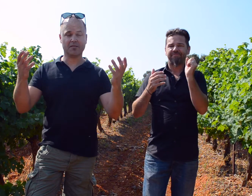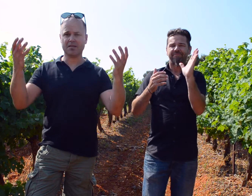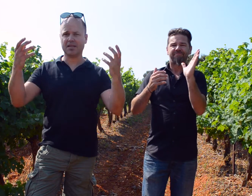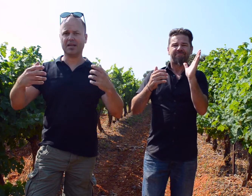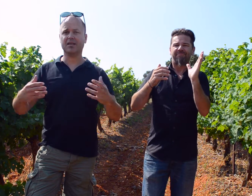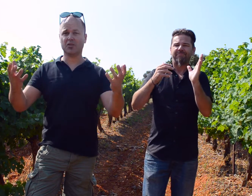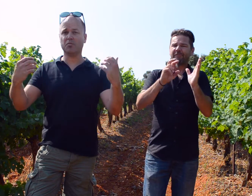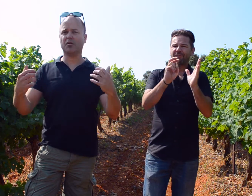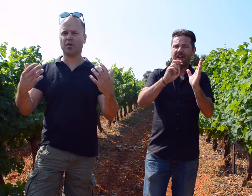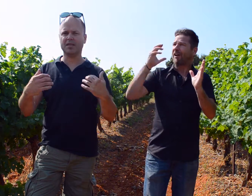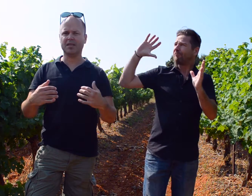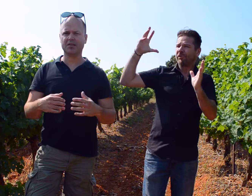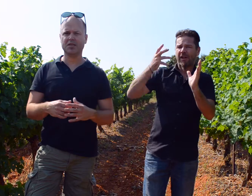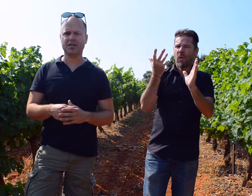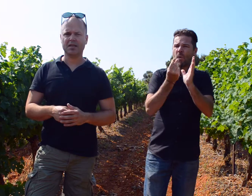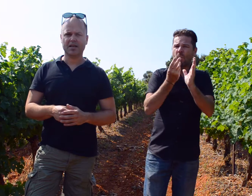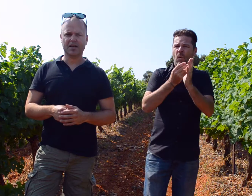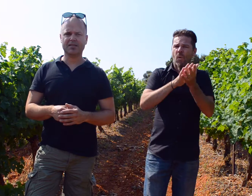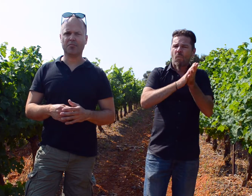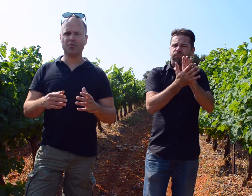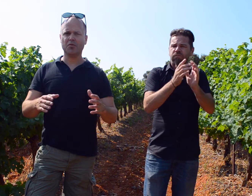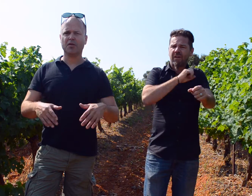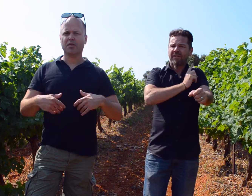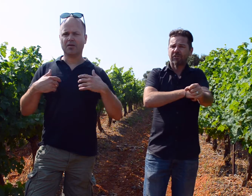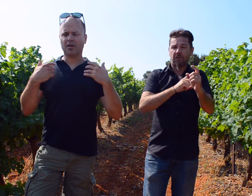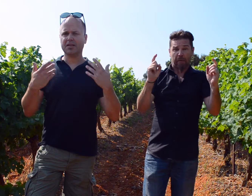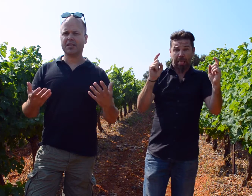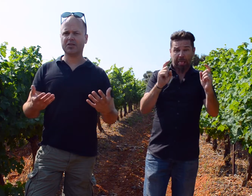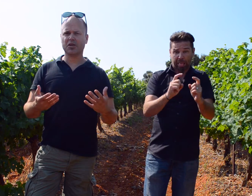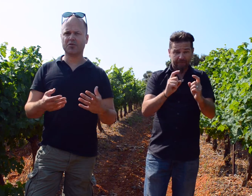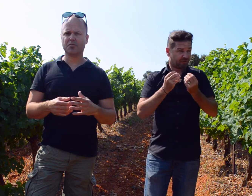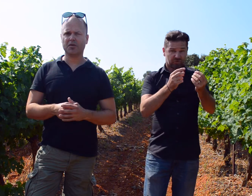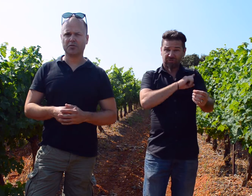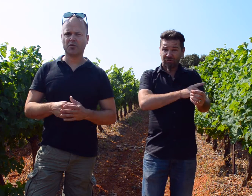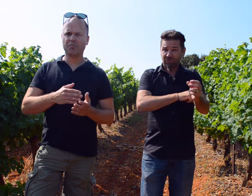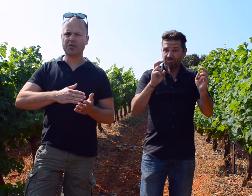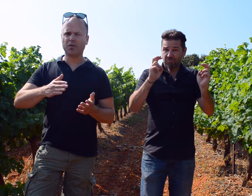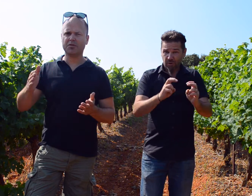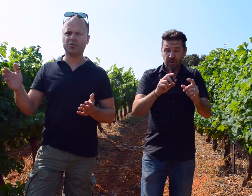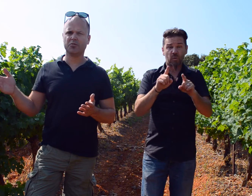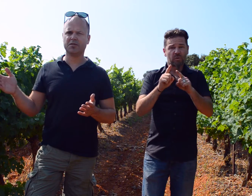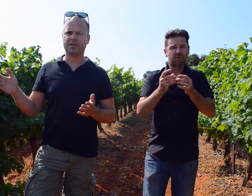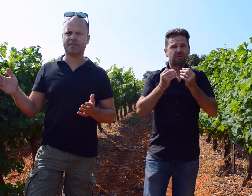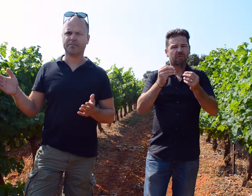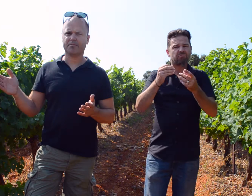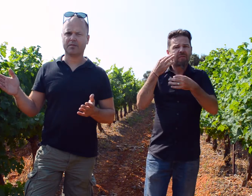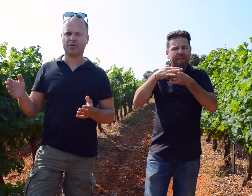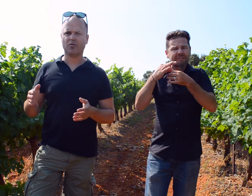vigne elle récupère moins d'énergie et ça peut entraîner des changements sur la maturation du raisin. On